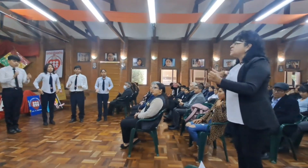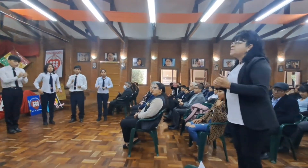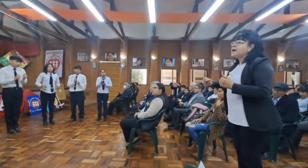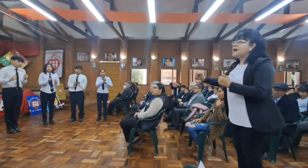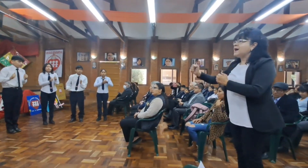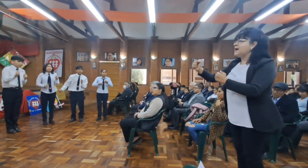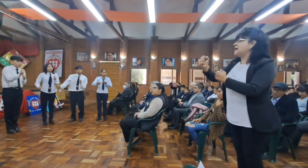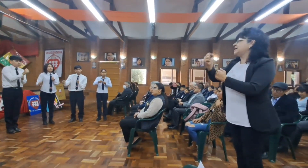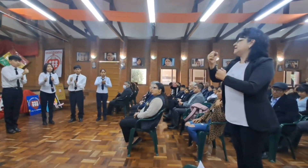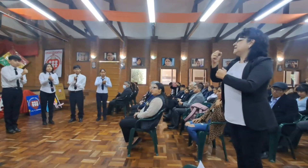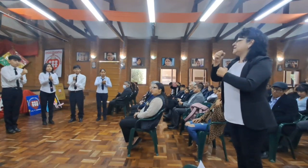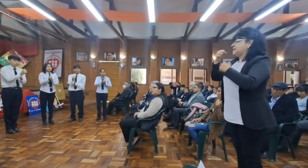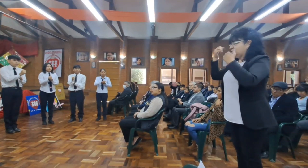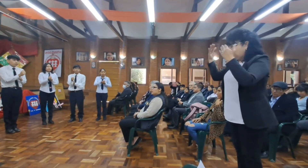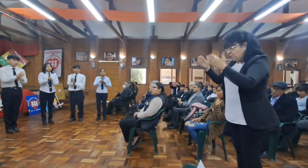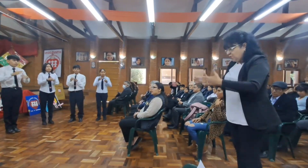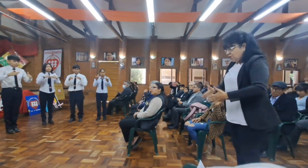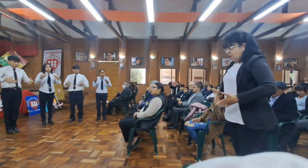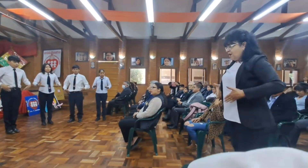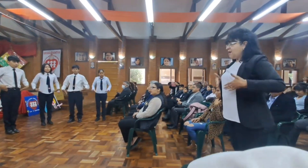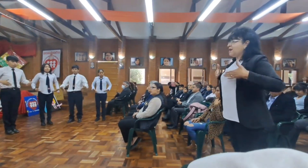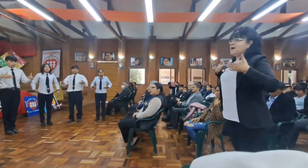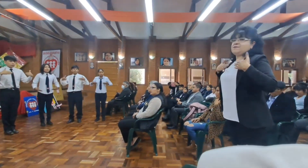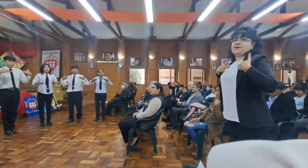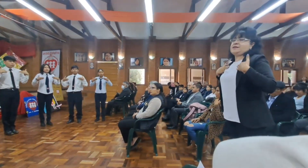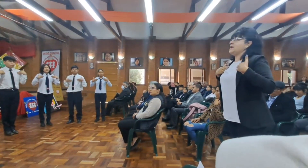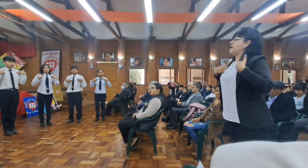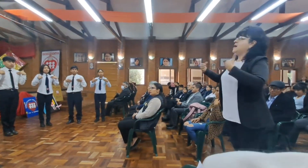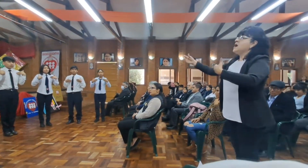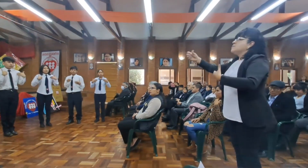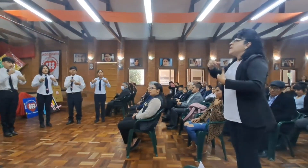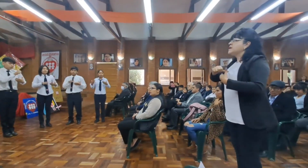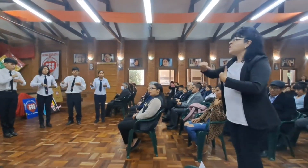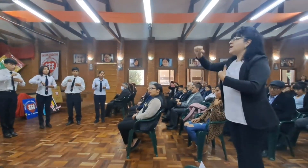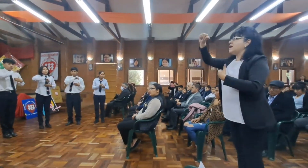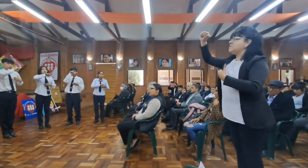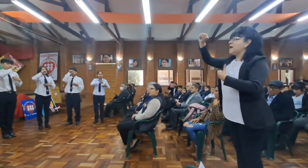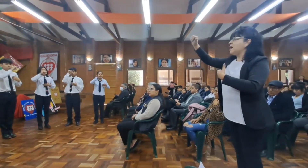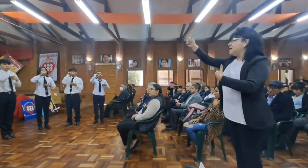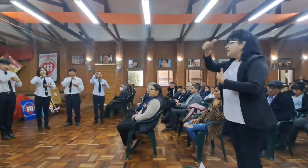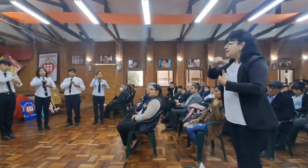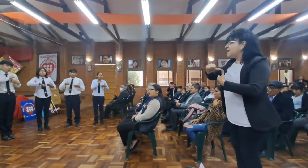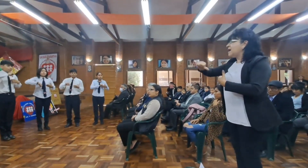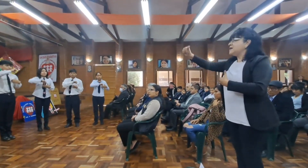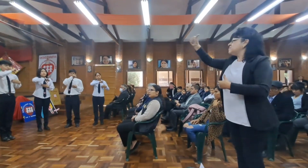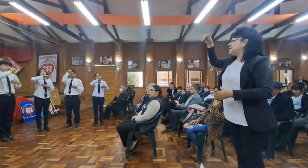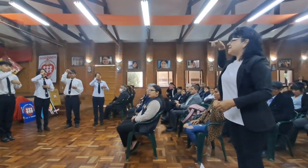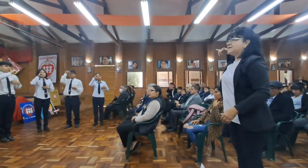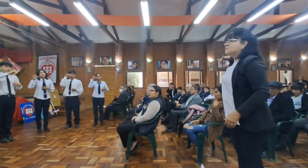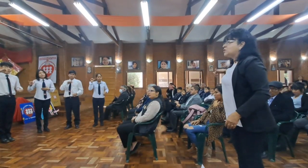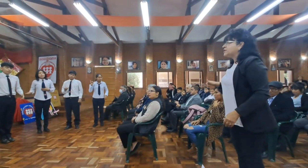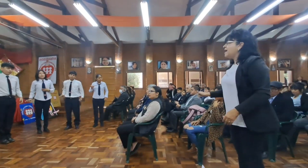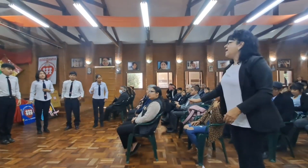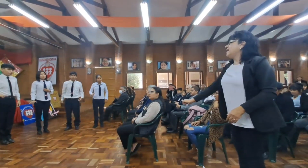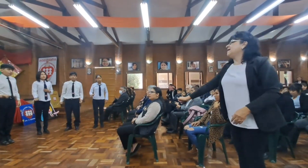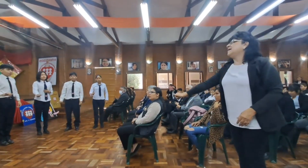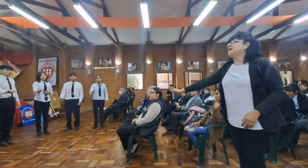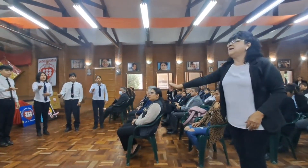unidades educativas, en nuestros centros de educación alternativa, en nuestros ITS. Creo que Fe Alegría, decíamos, no es una